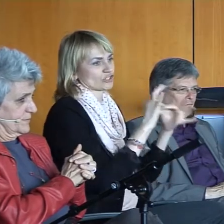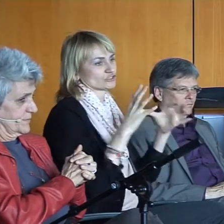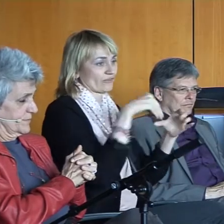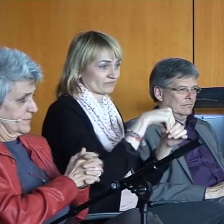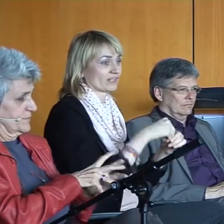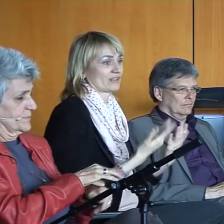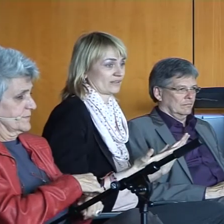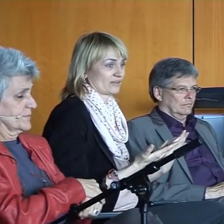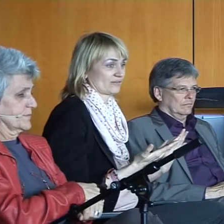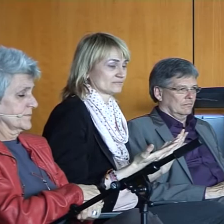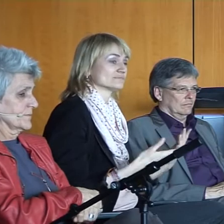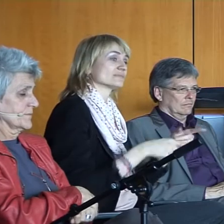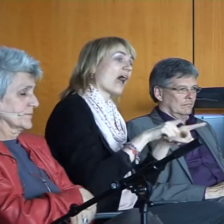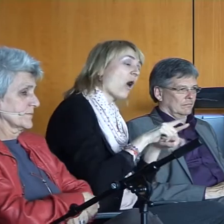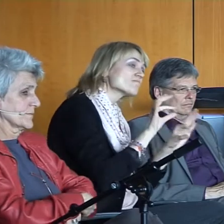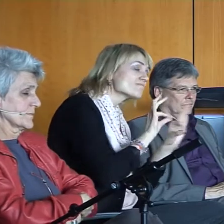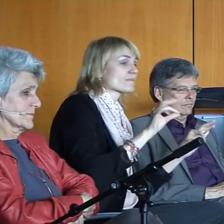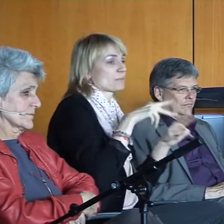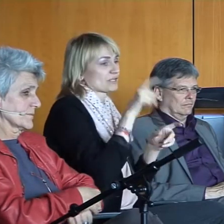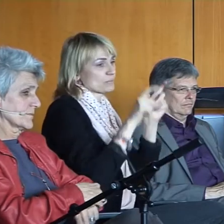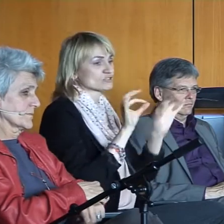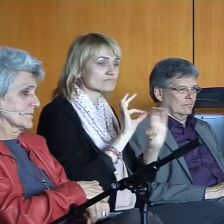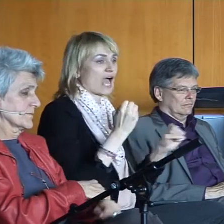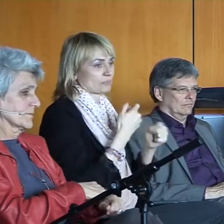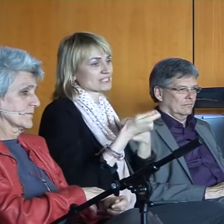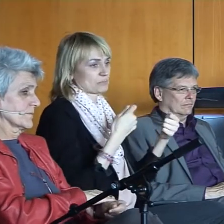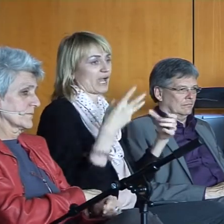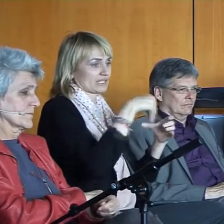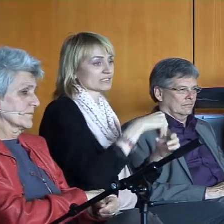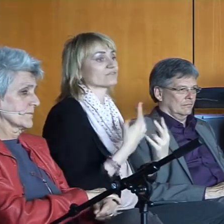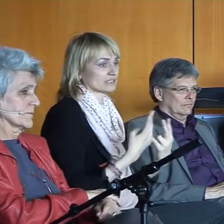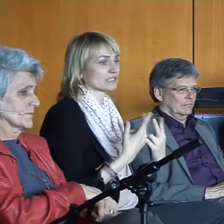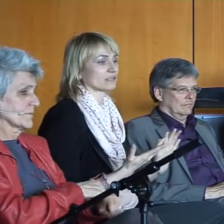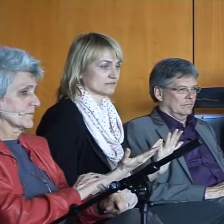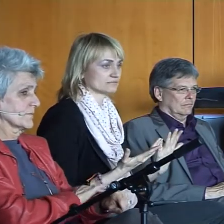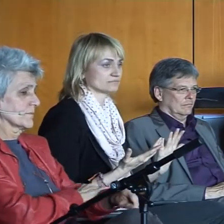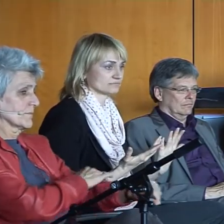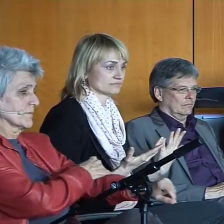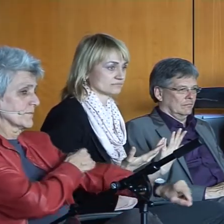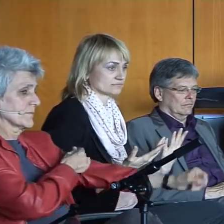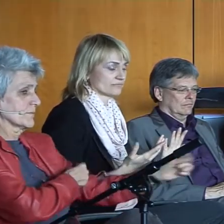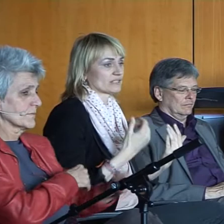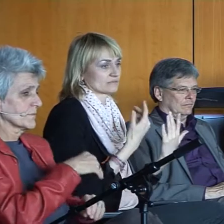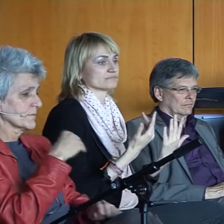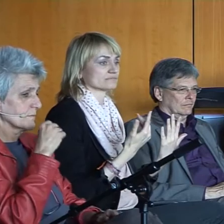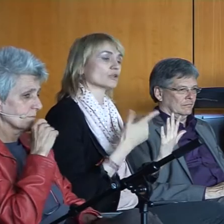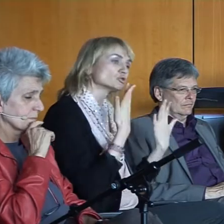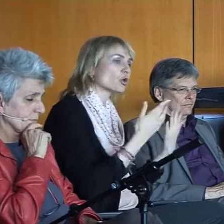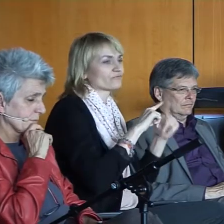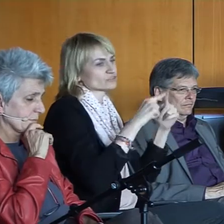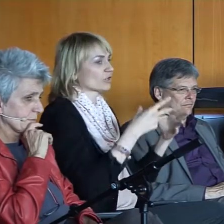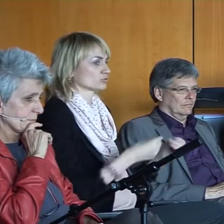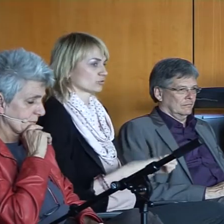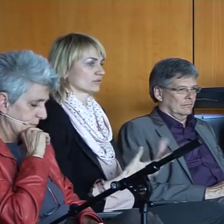umgesetzt werden im Land Kärnten, damit Kinder inklusiv gebildet werden können? Wie können behinderte Menschen am Arbeitsplatz